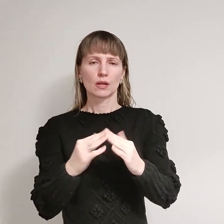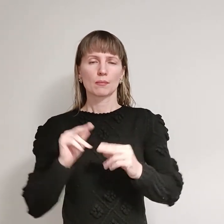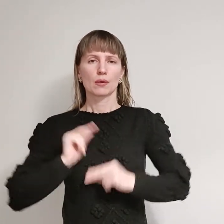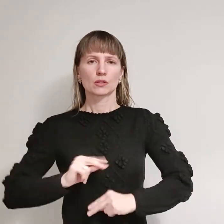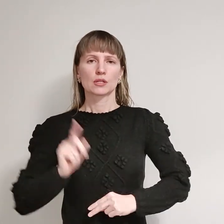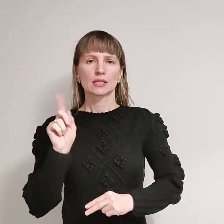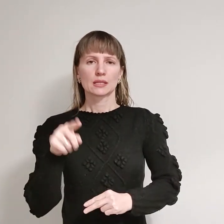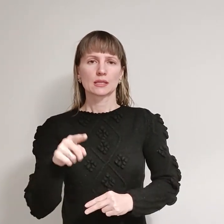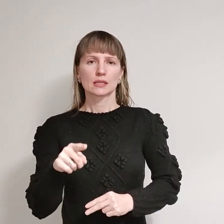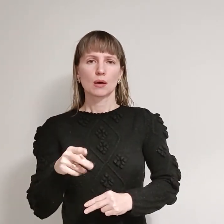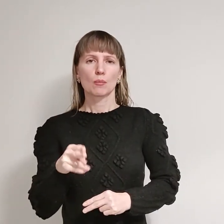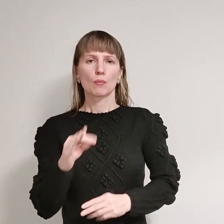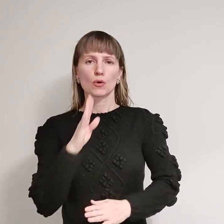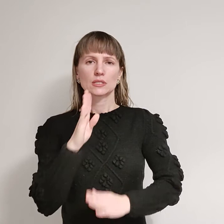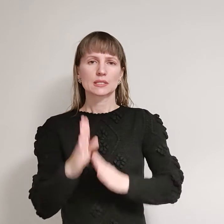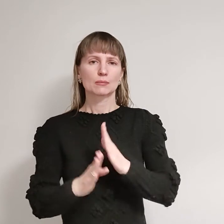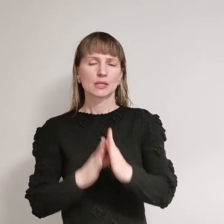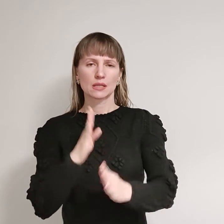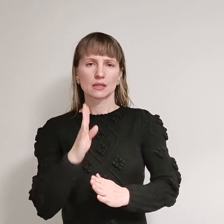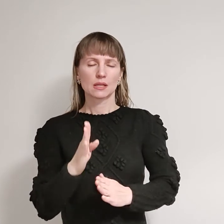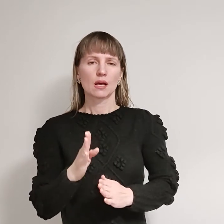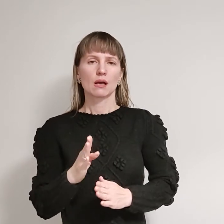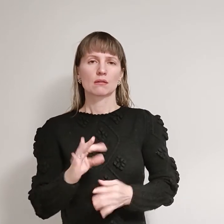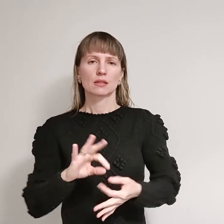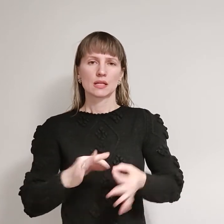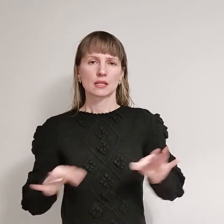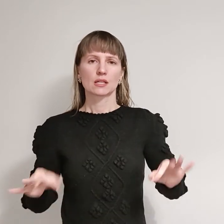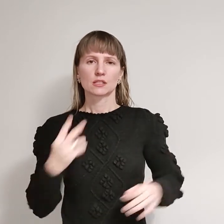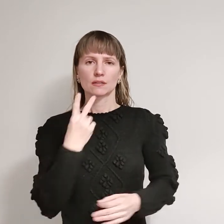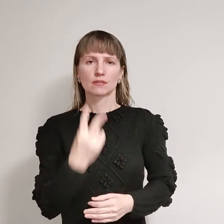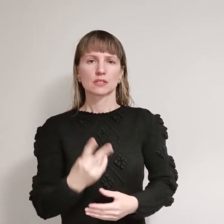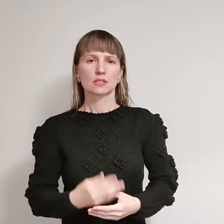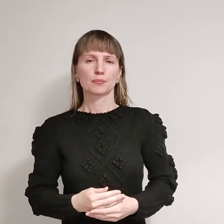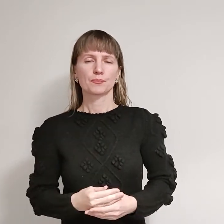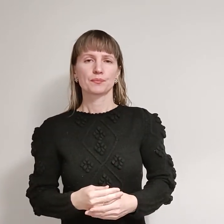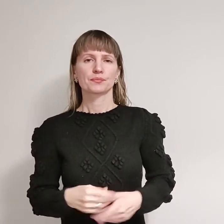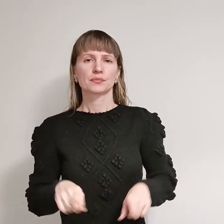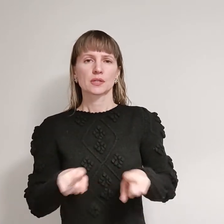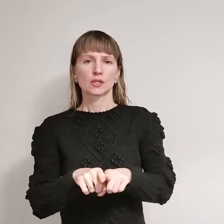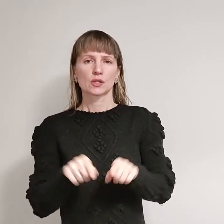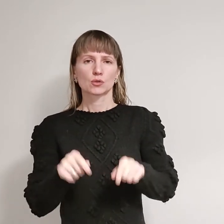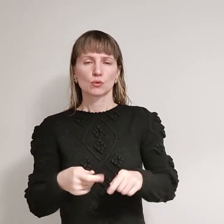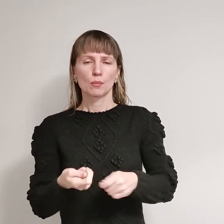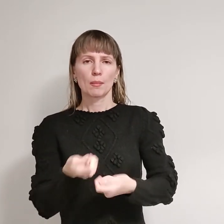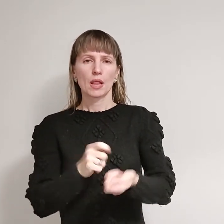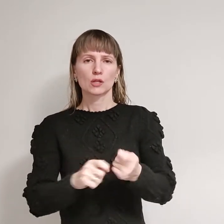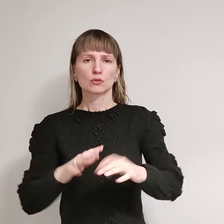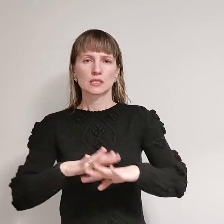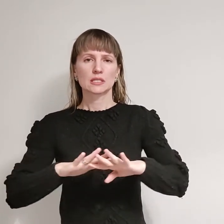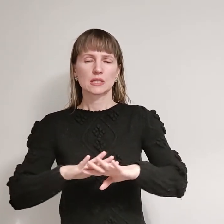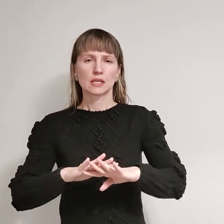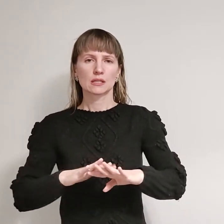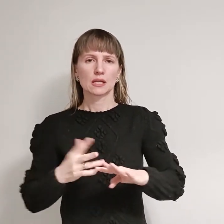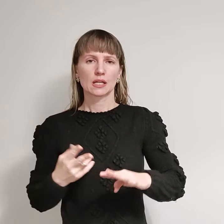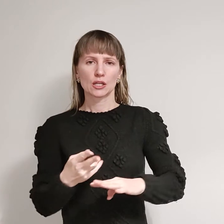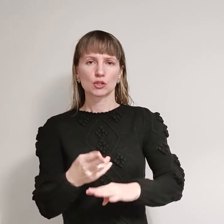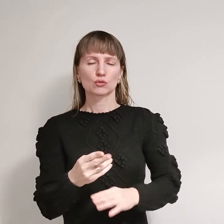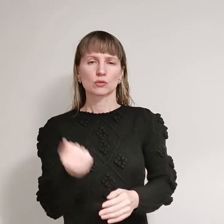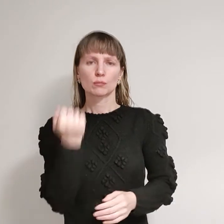там позмінно. Детальніше у сюжеті. Ось так плетуть сітки, ріжуть тканину, фасують одяг всі разом.